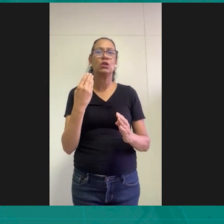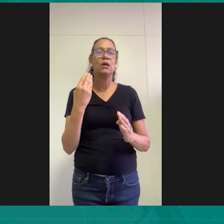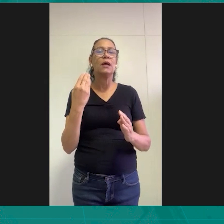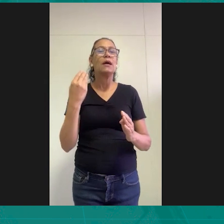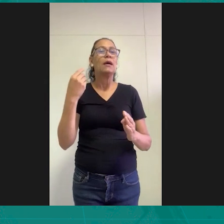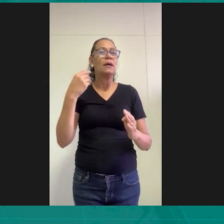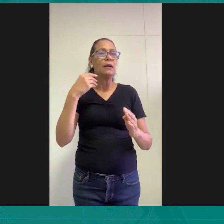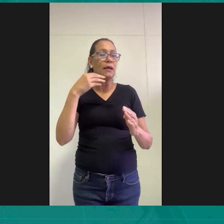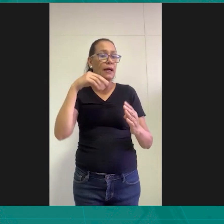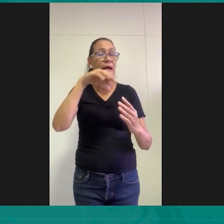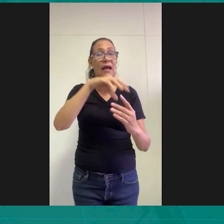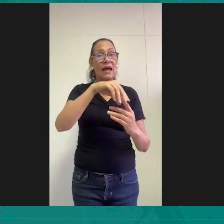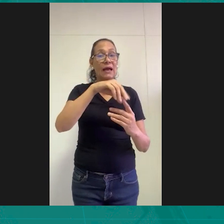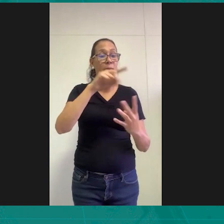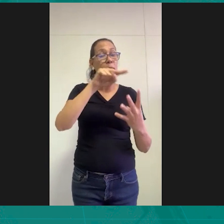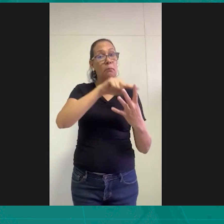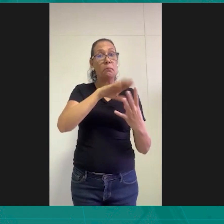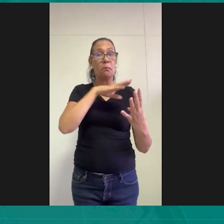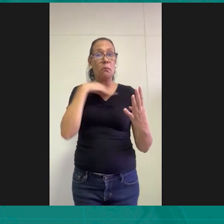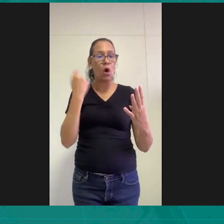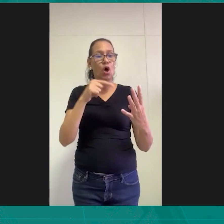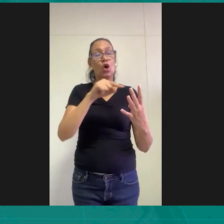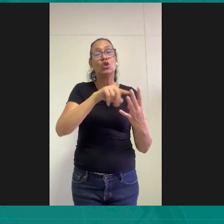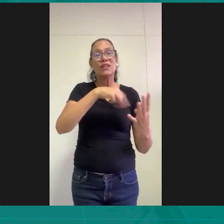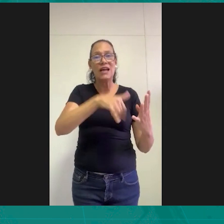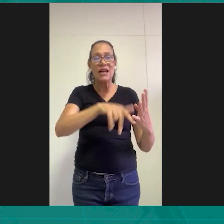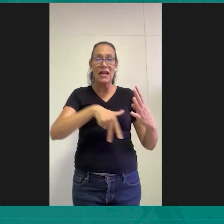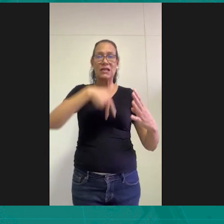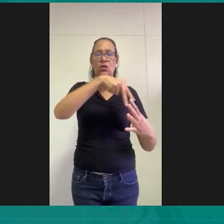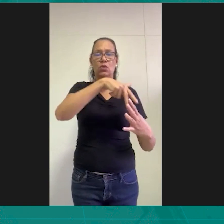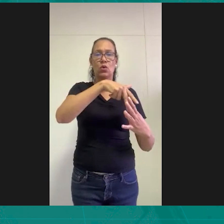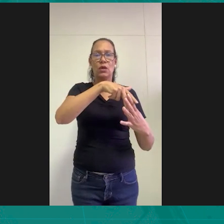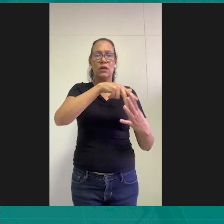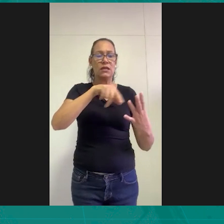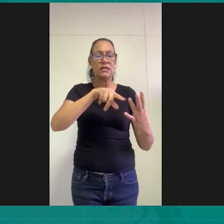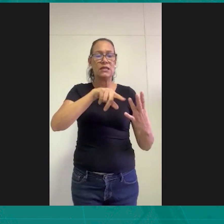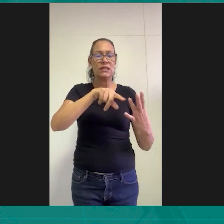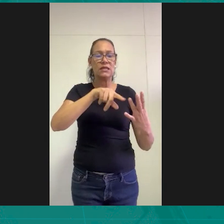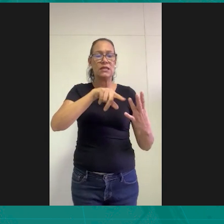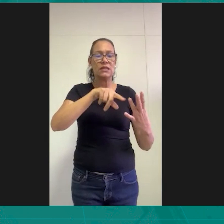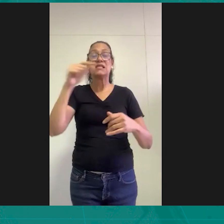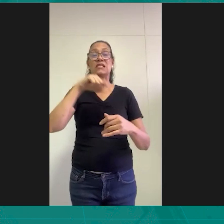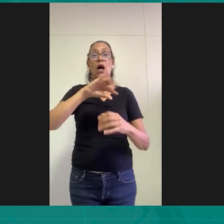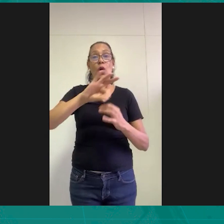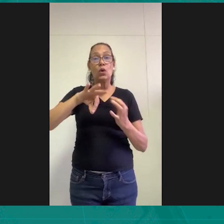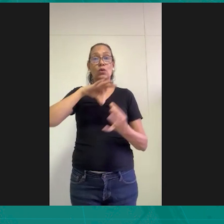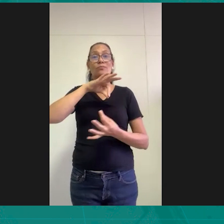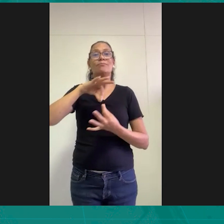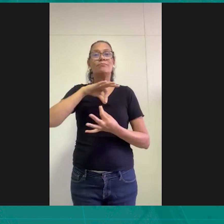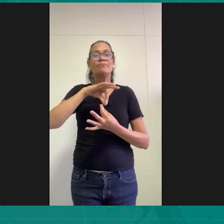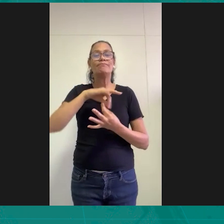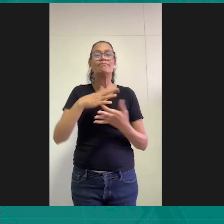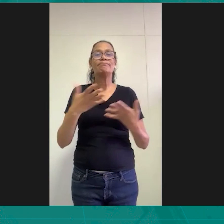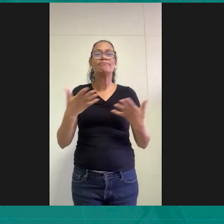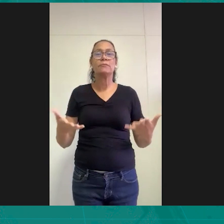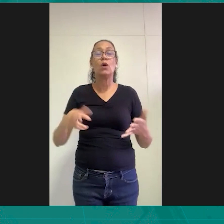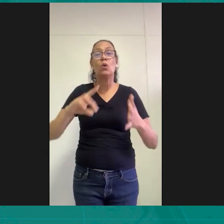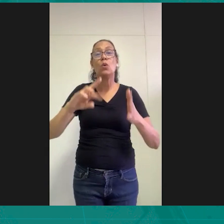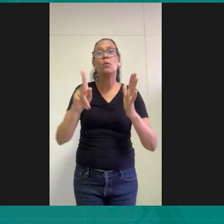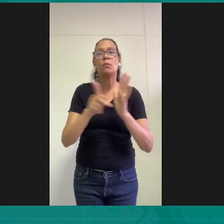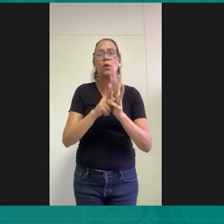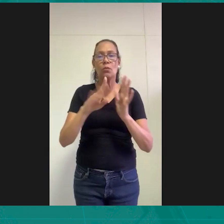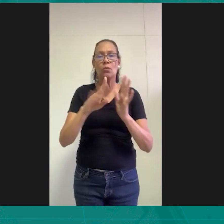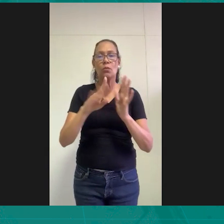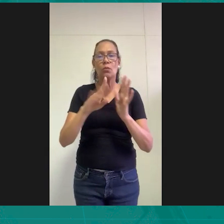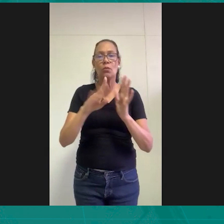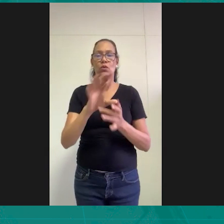rico, e o próprio Senhor Jesus entrou em nós, tá? E para quê? Entrou em nós